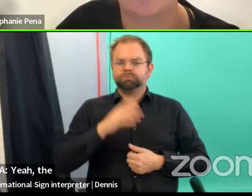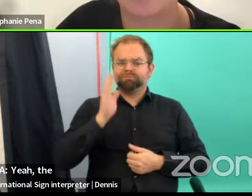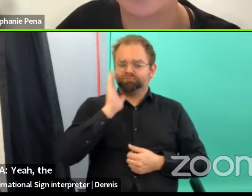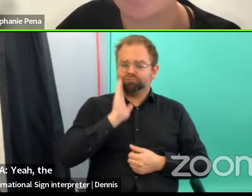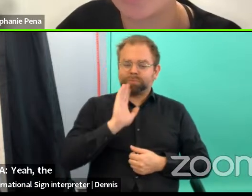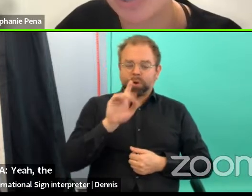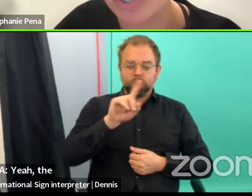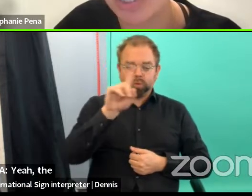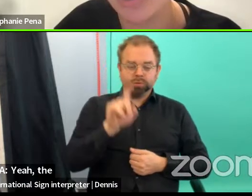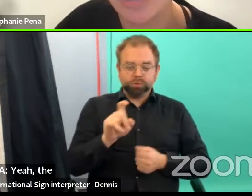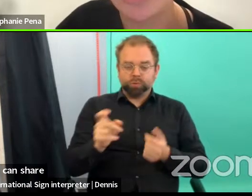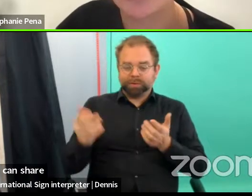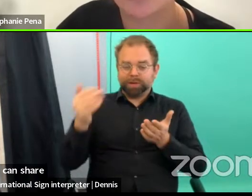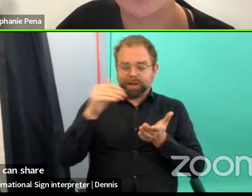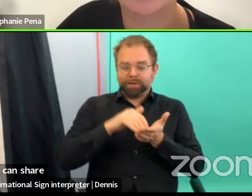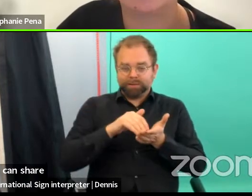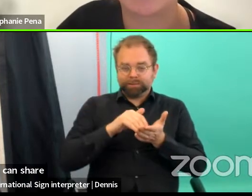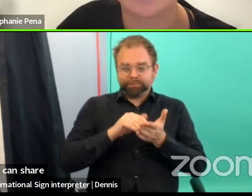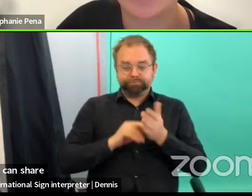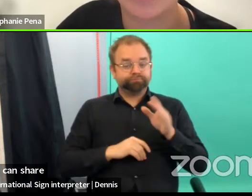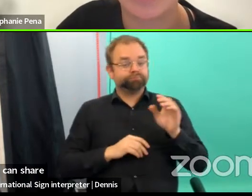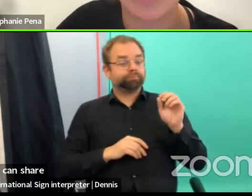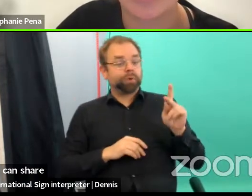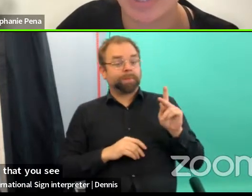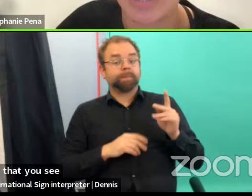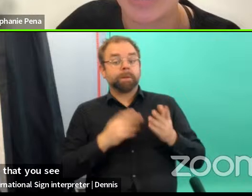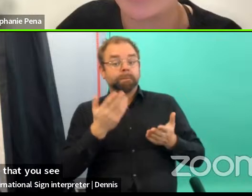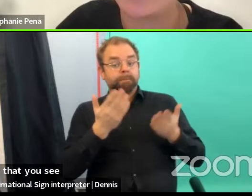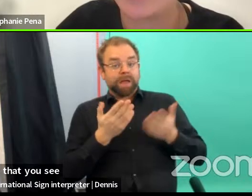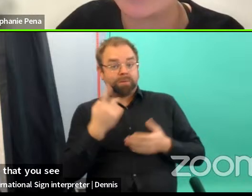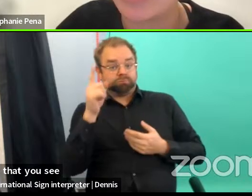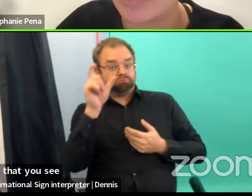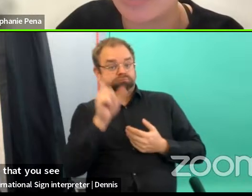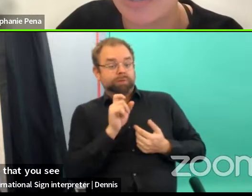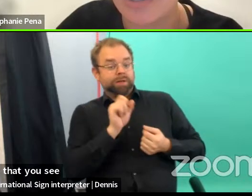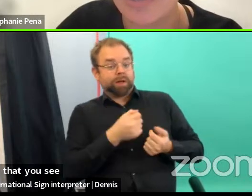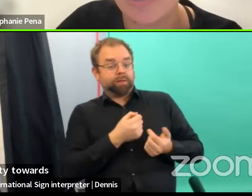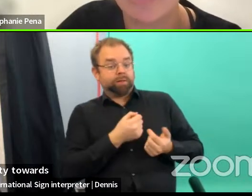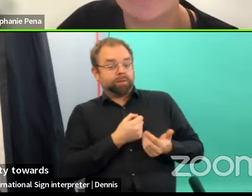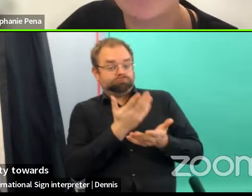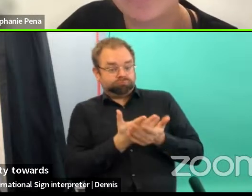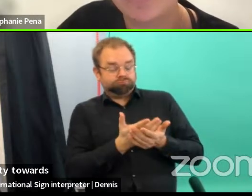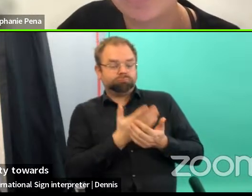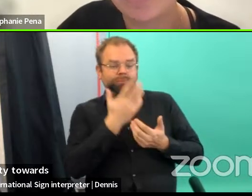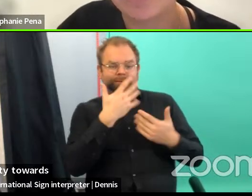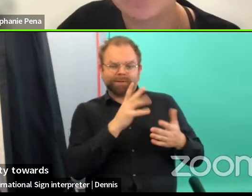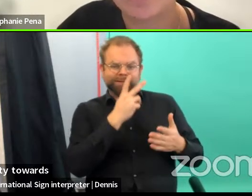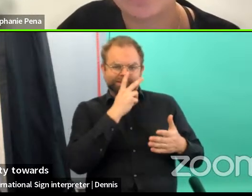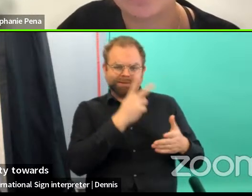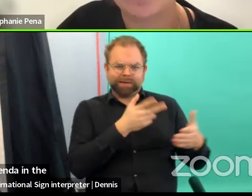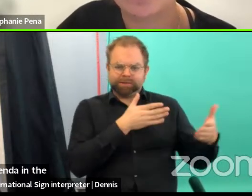see and one opportunity towards advancing this agenda in the next year.